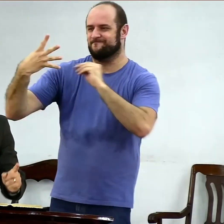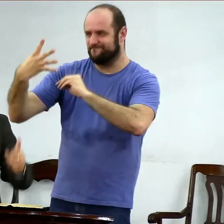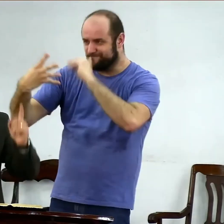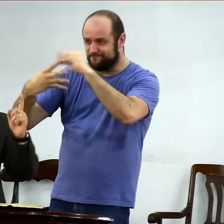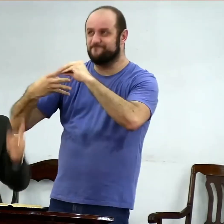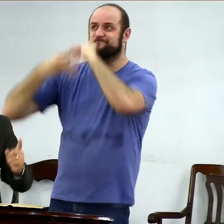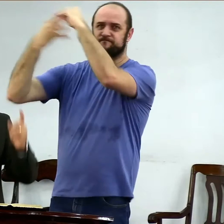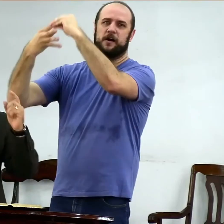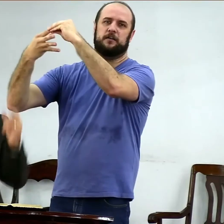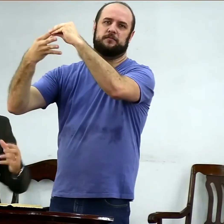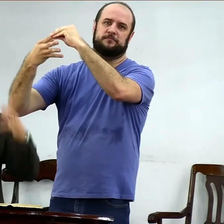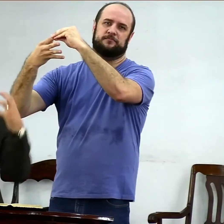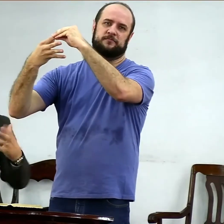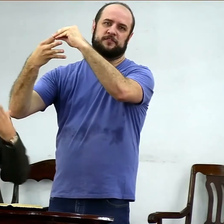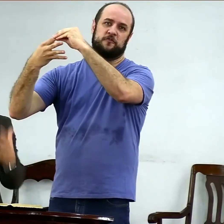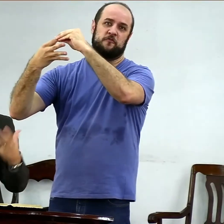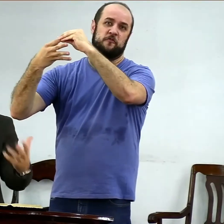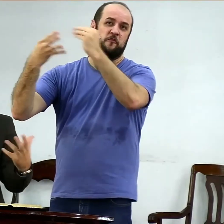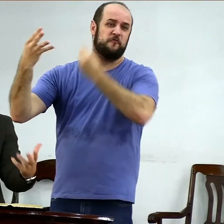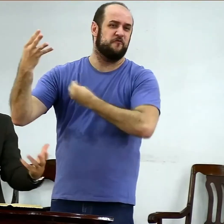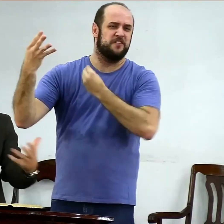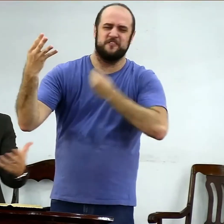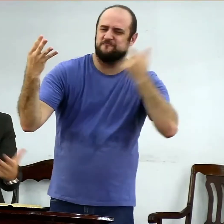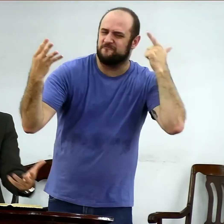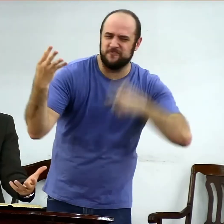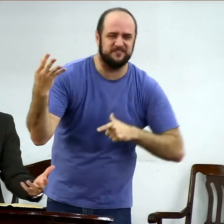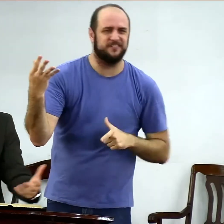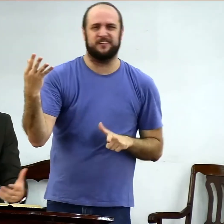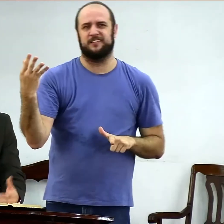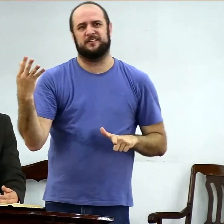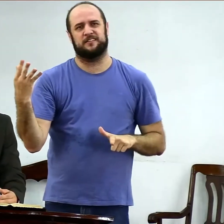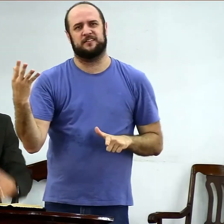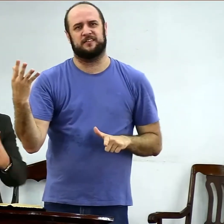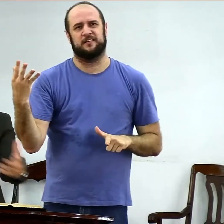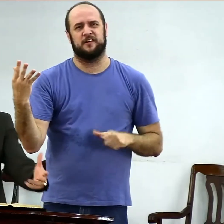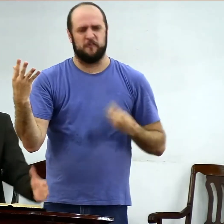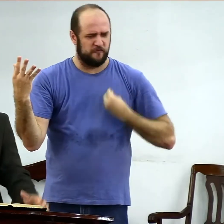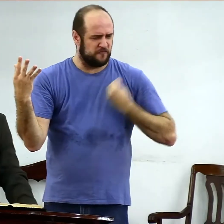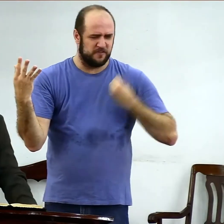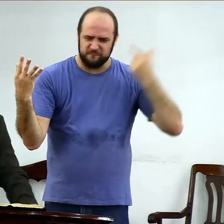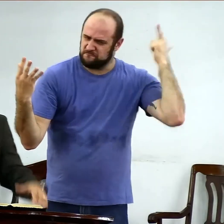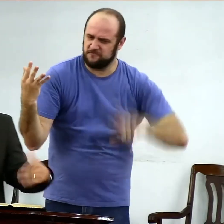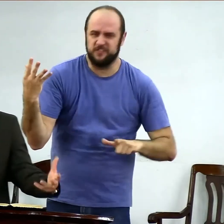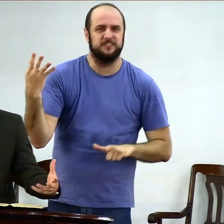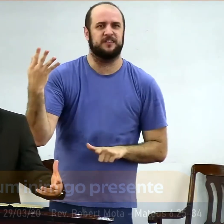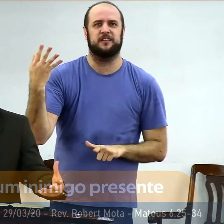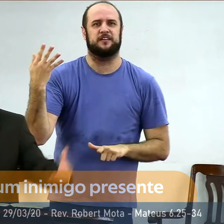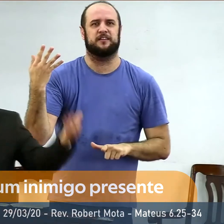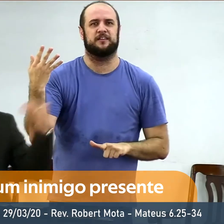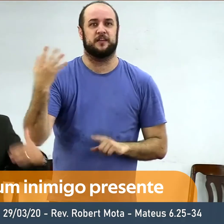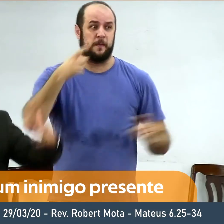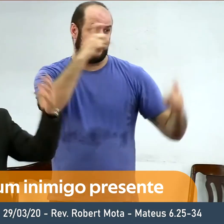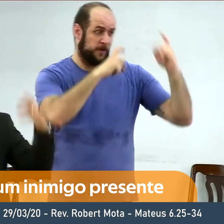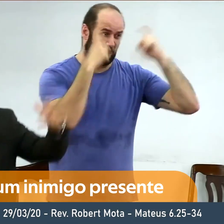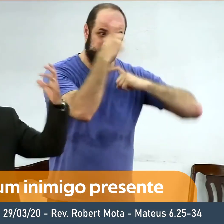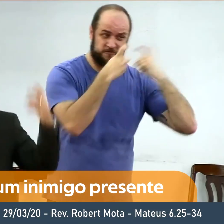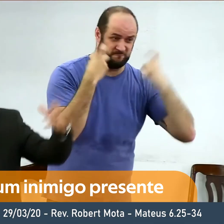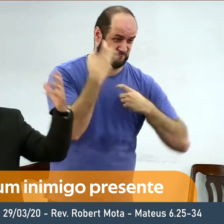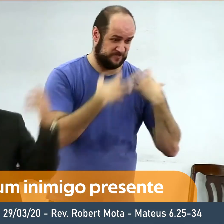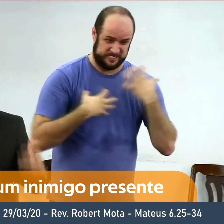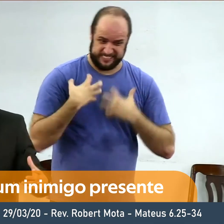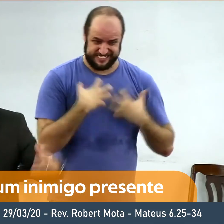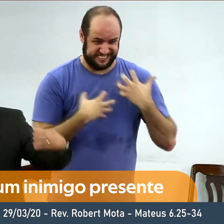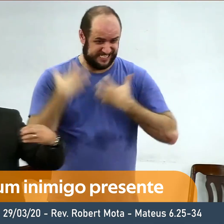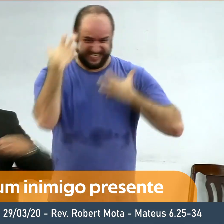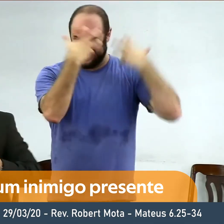as coisas não hão de dar certo em você, na sua vida, na sua caminhada, e as preocupações de fato vão dominar